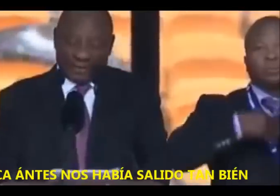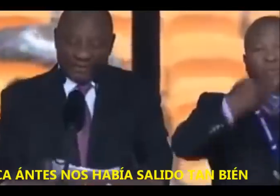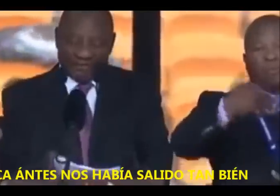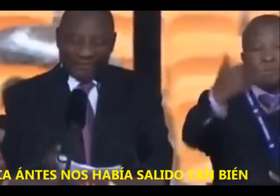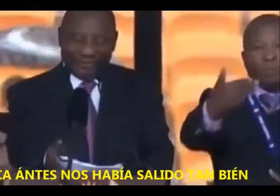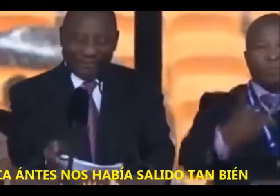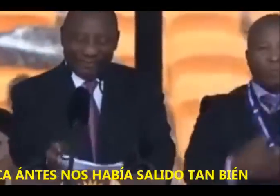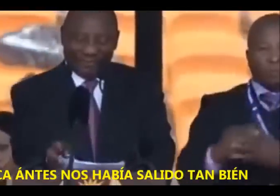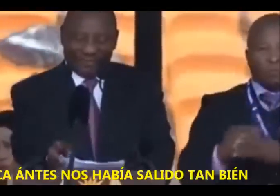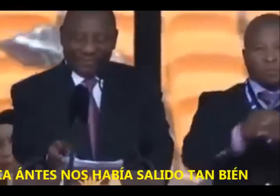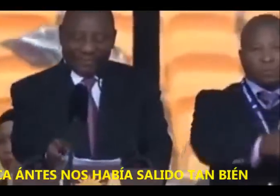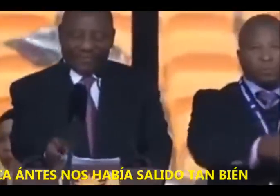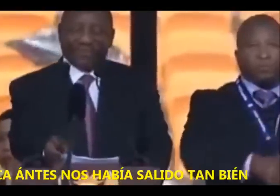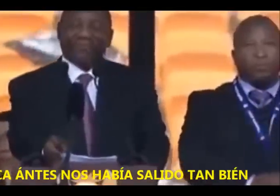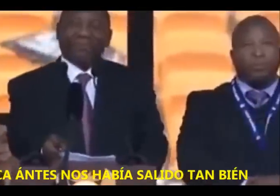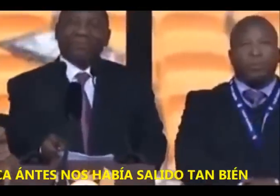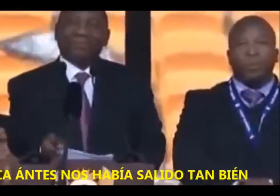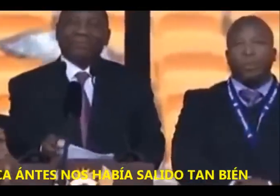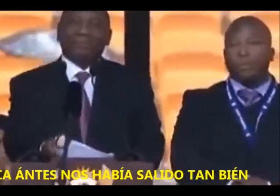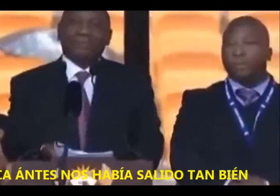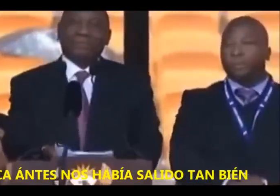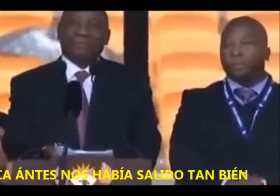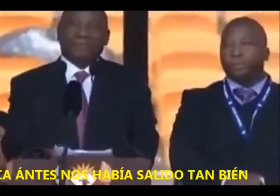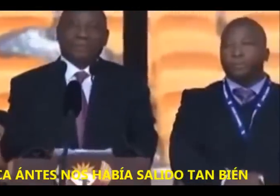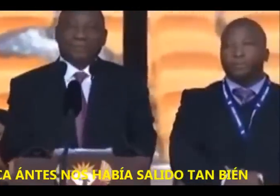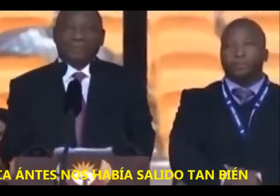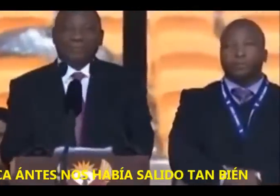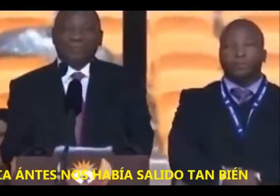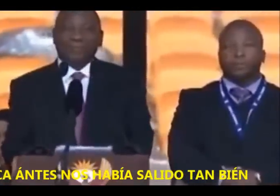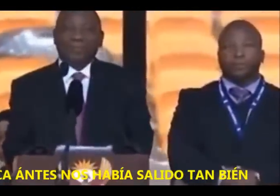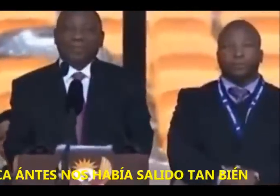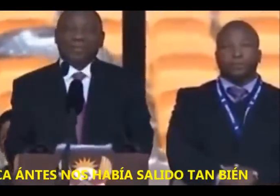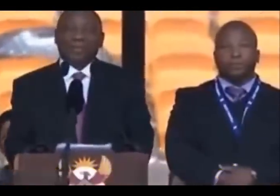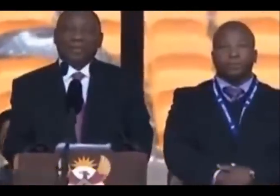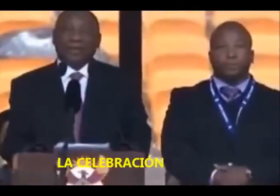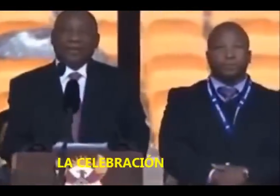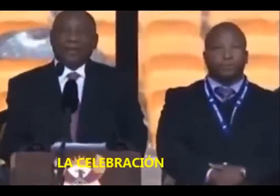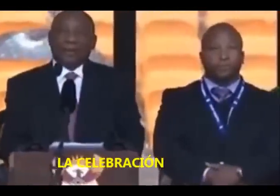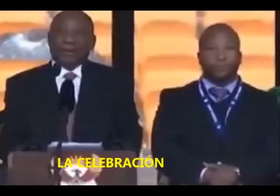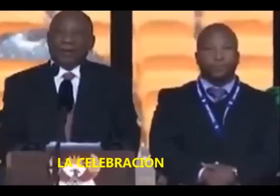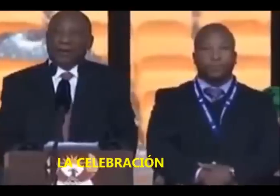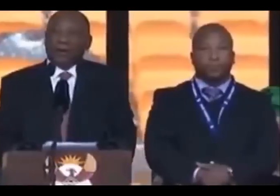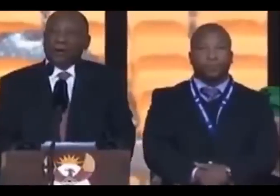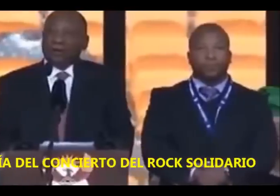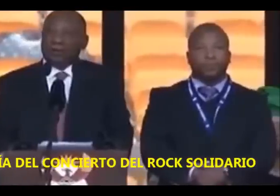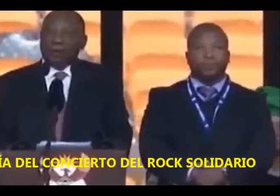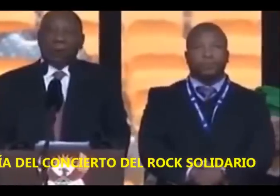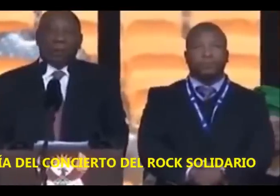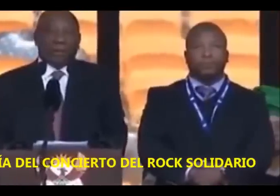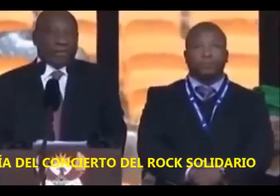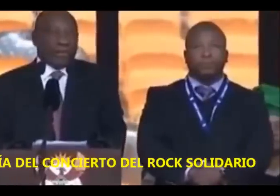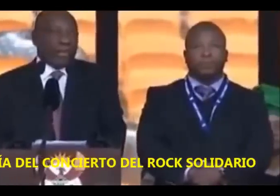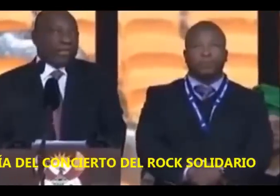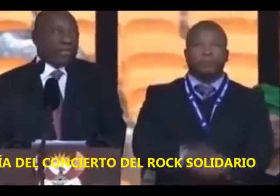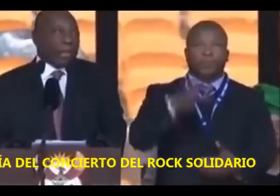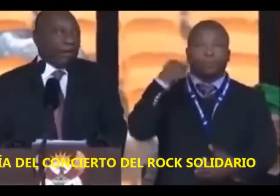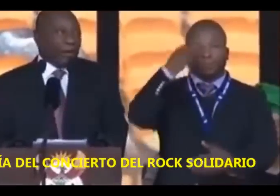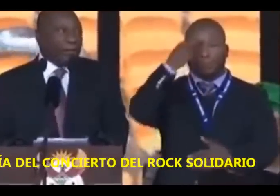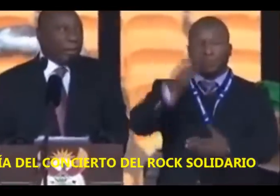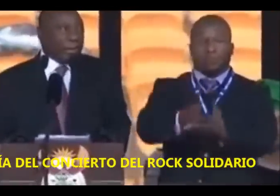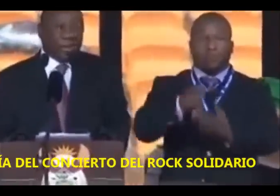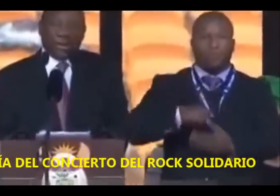Nunca hemos celebrado nuestro país en vivo Como estamos haciendo